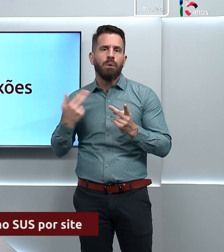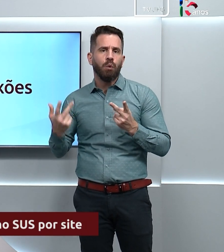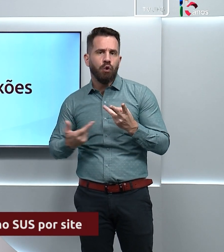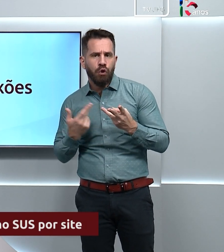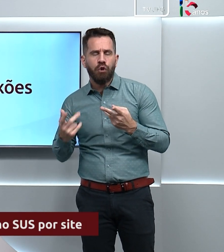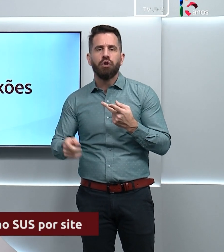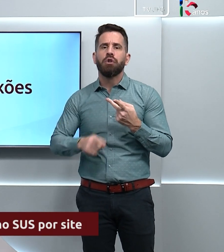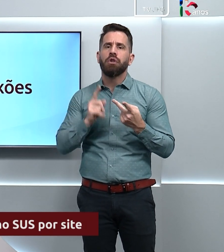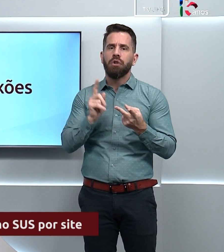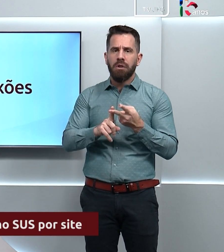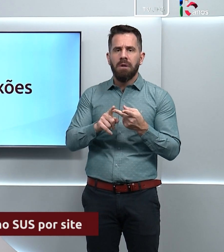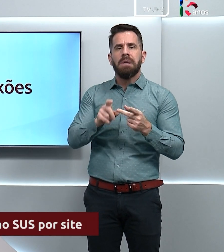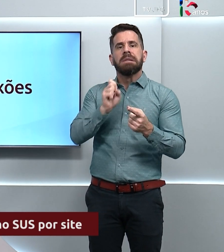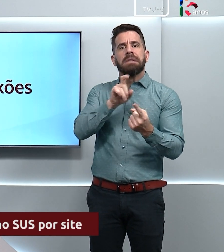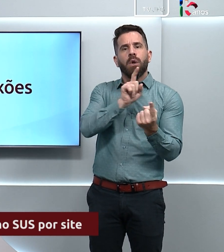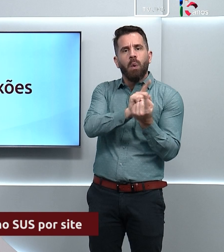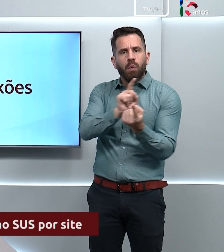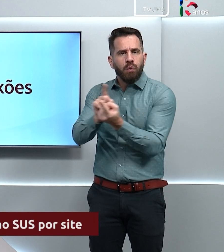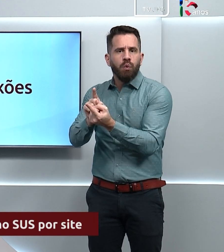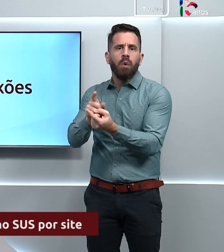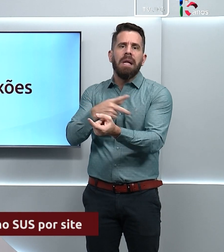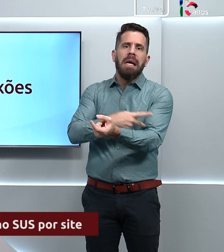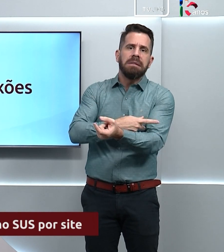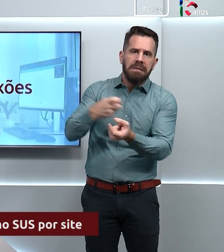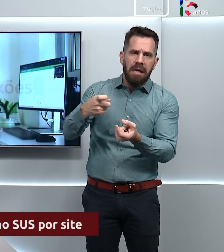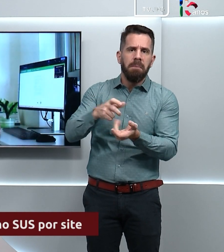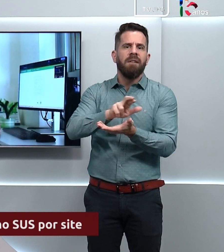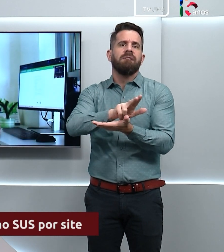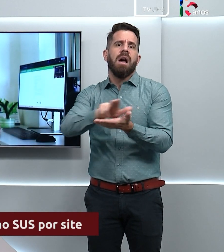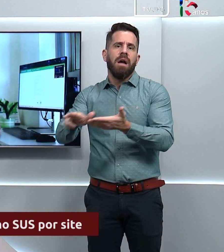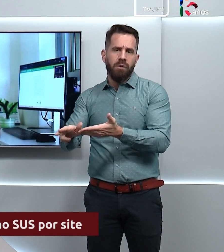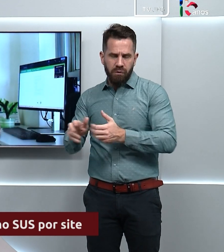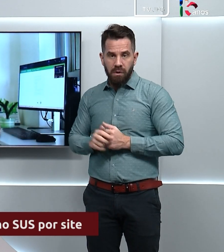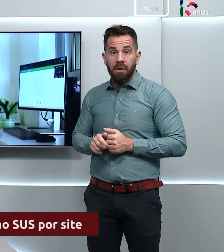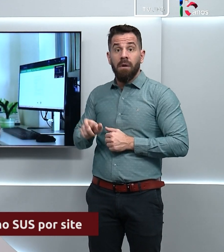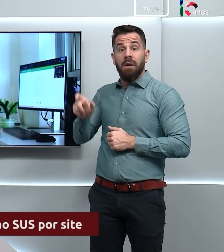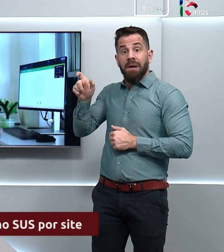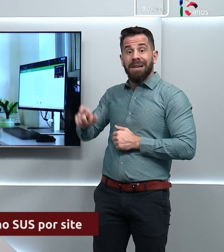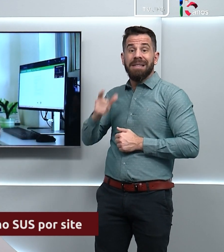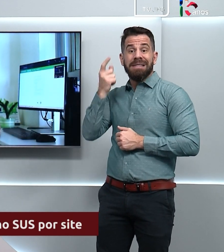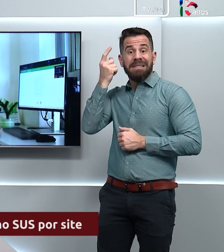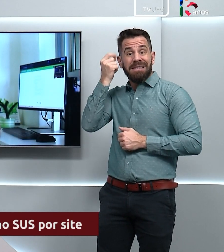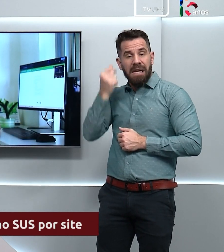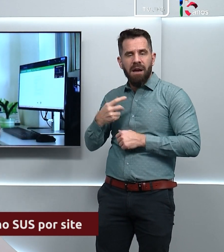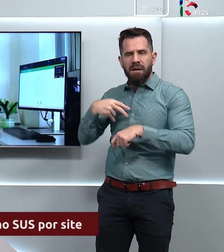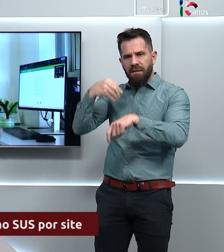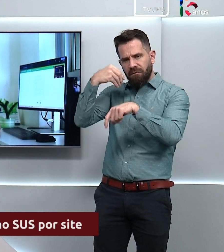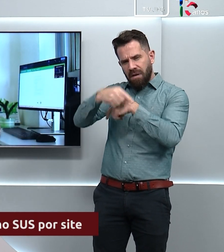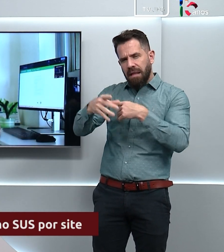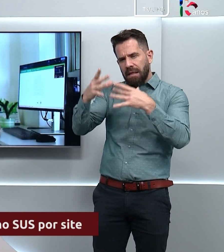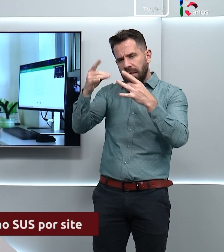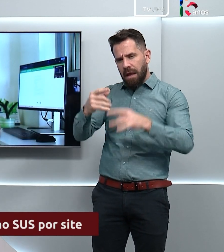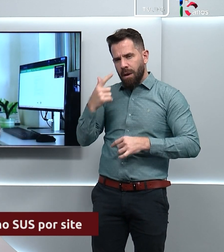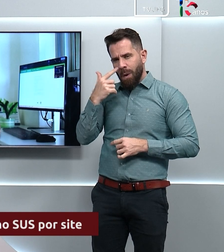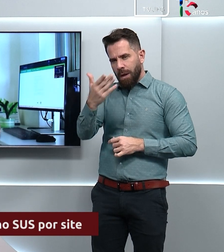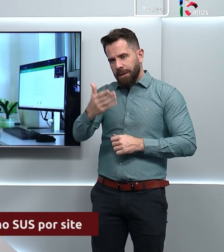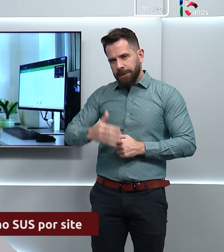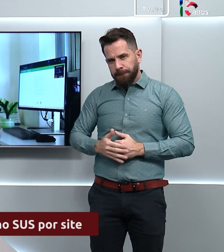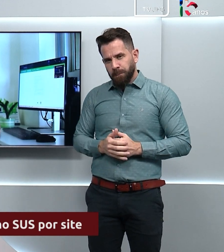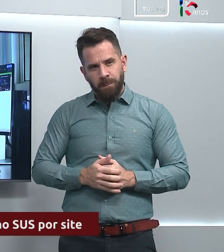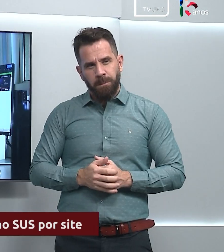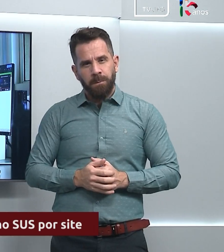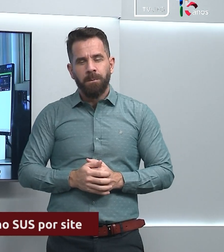exames e outros serviços a estudante de jornalismo da UFG Sara Borges conta os detalhes pra gente